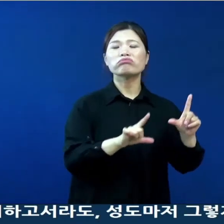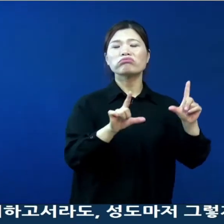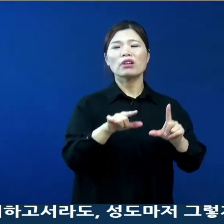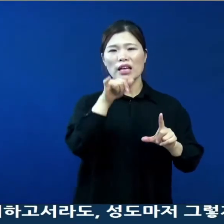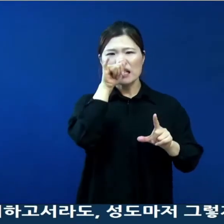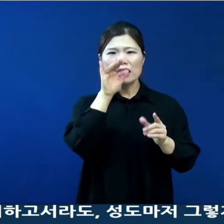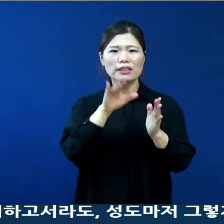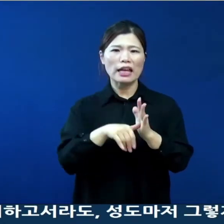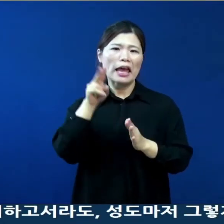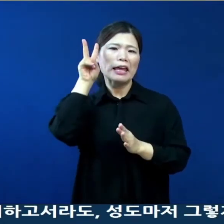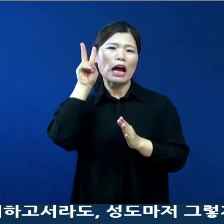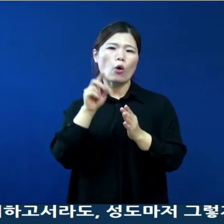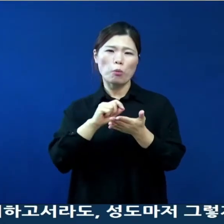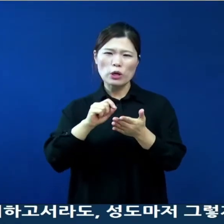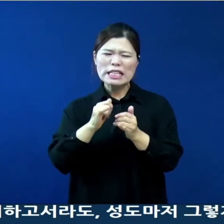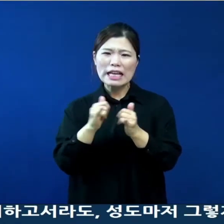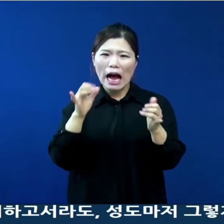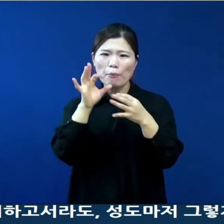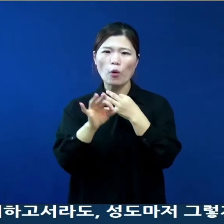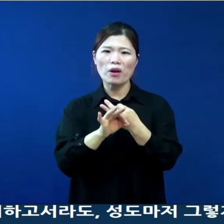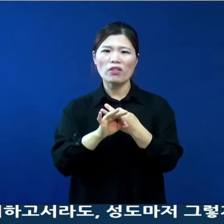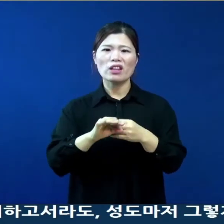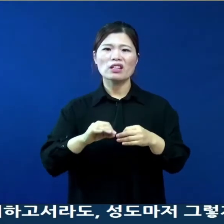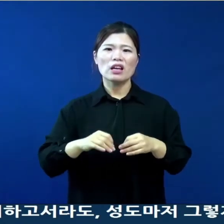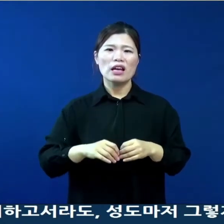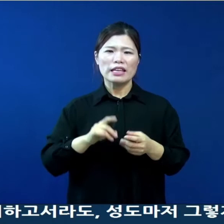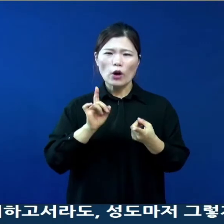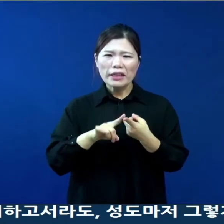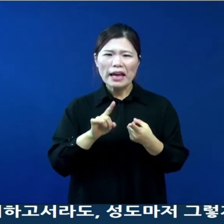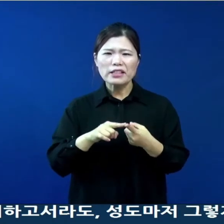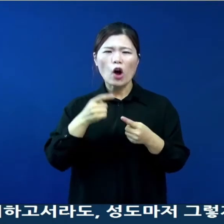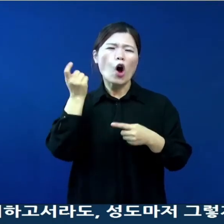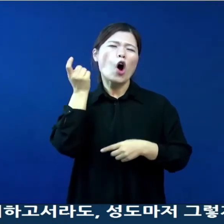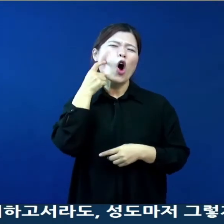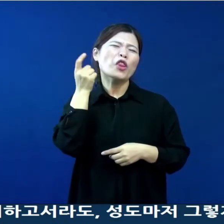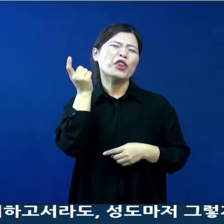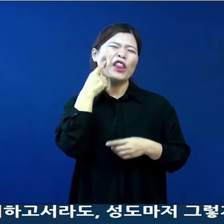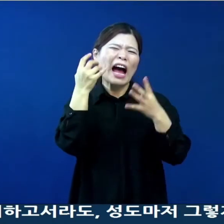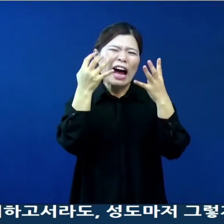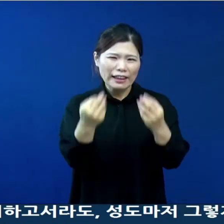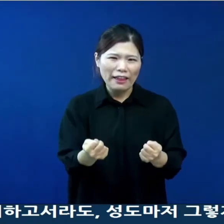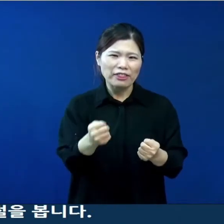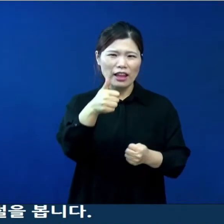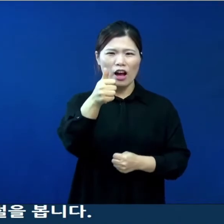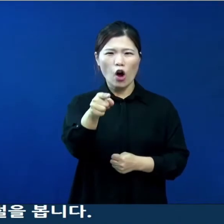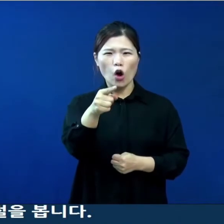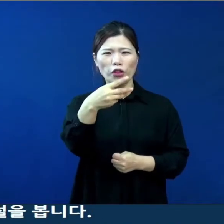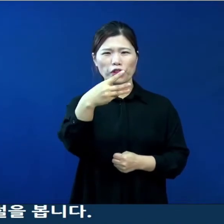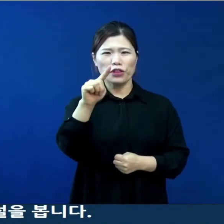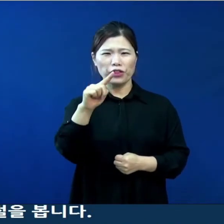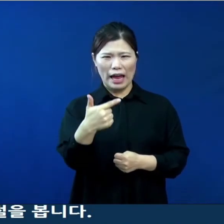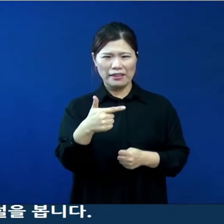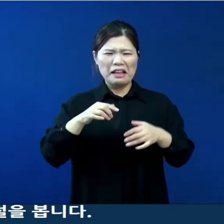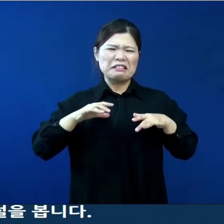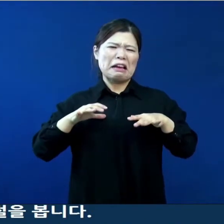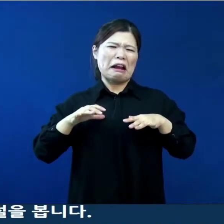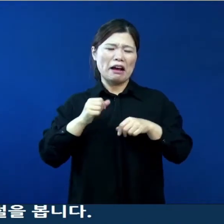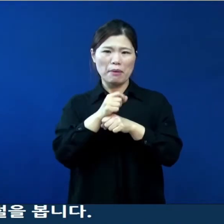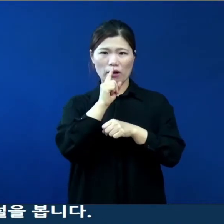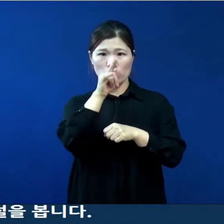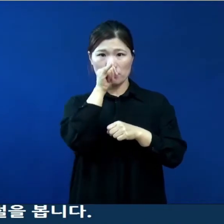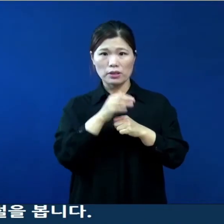기자는 허탄한 자랑을 한다라고 표현하고 있습니다. 근데 여기서 자랑이라고 하는 단어에는